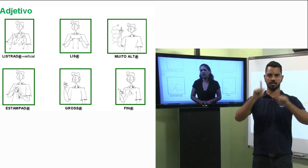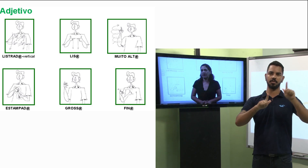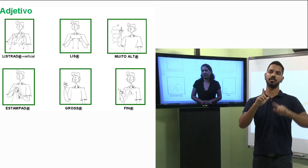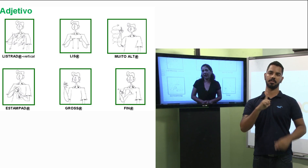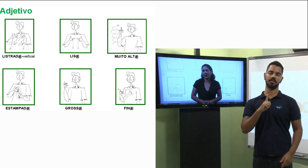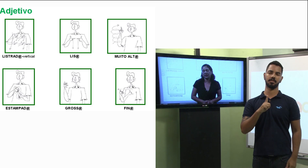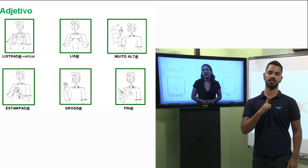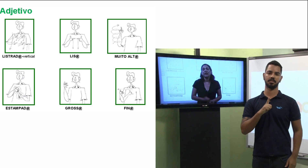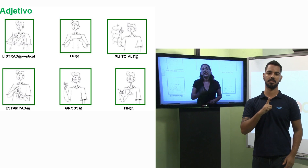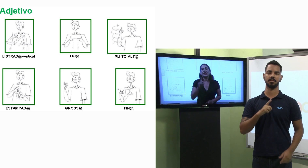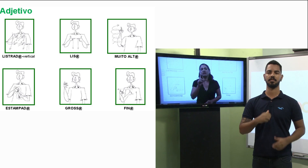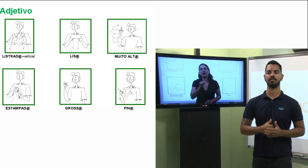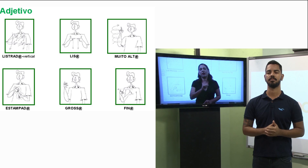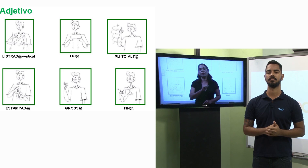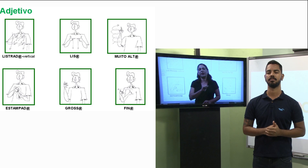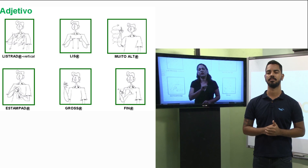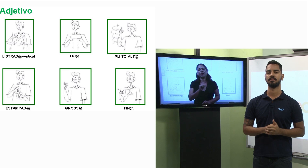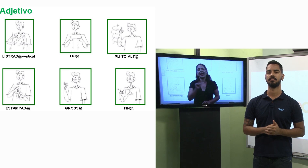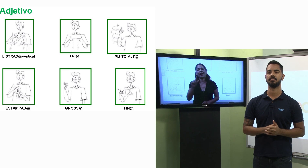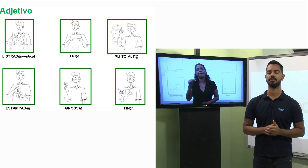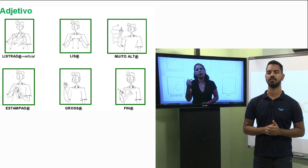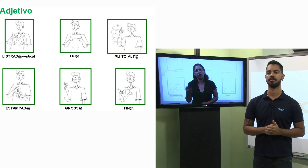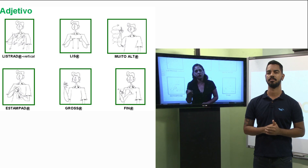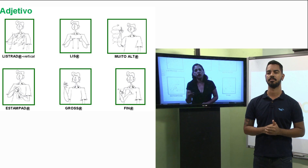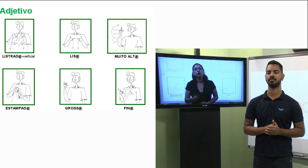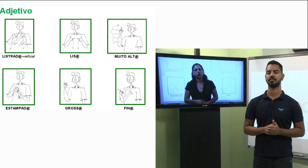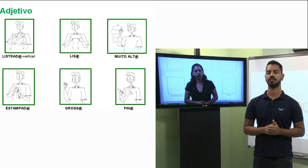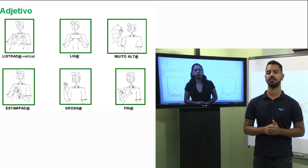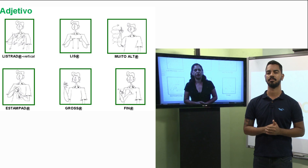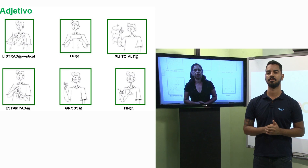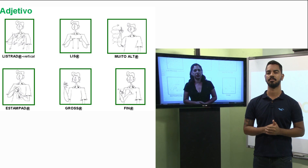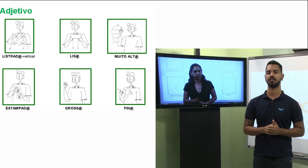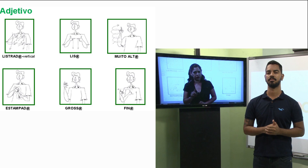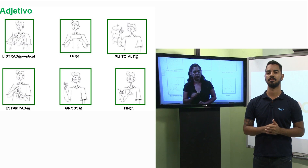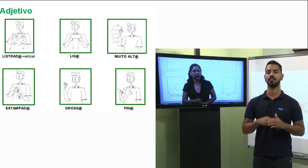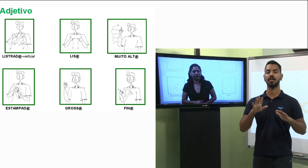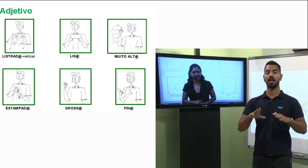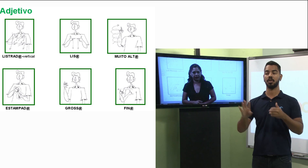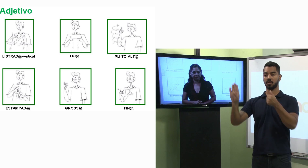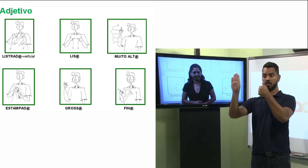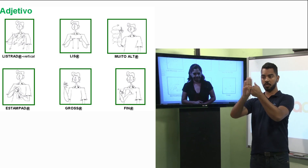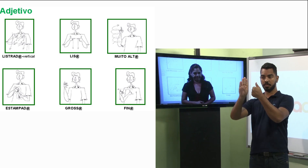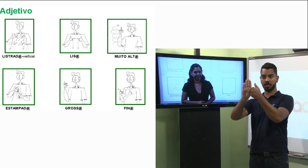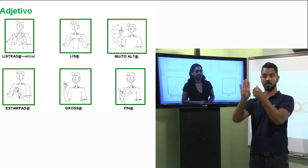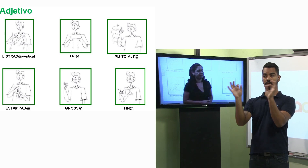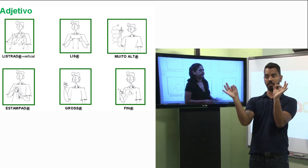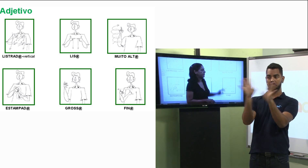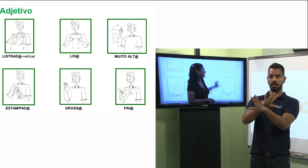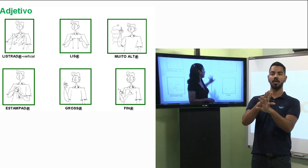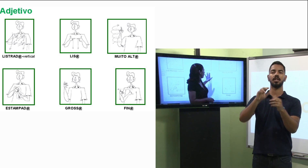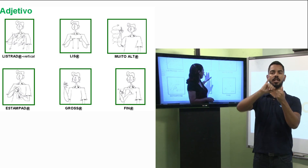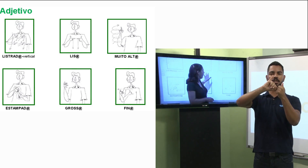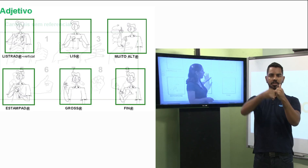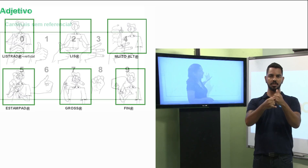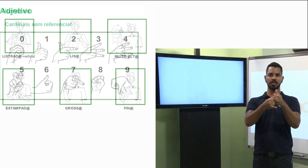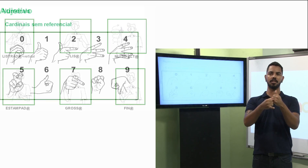dos adjetivos na frase, eles geralmente vêm após do substantivo que o qualifica.